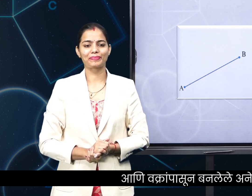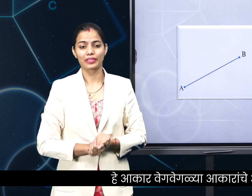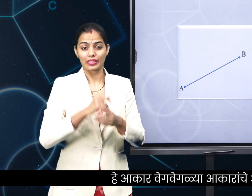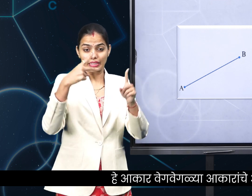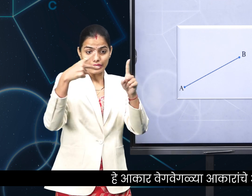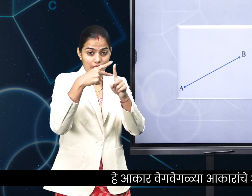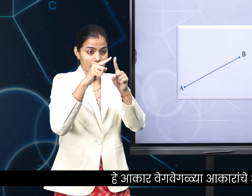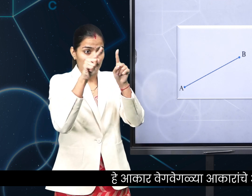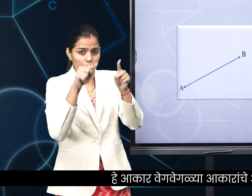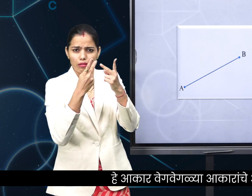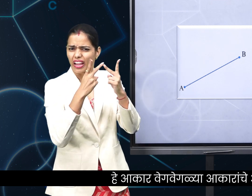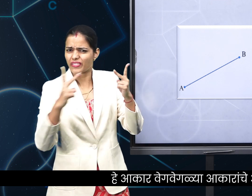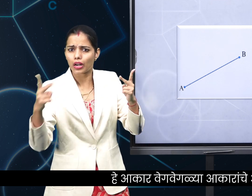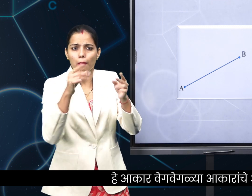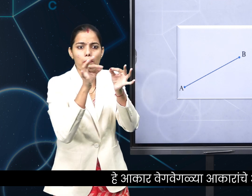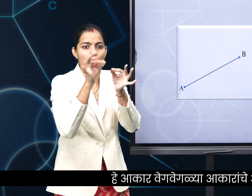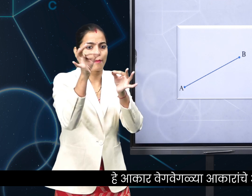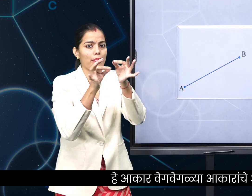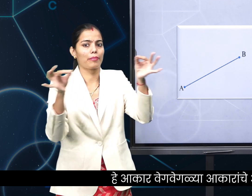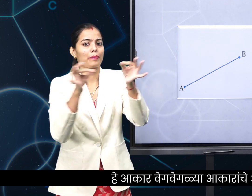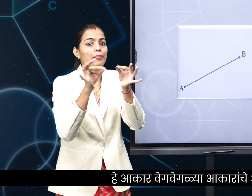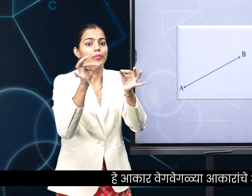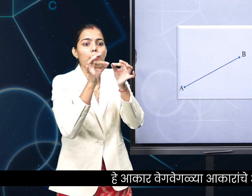हे आकार वेगवेगळ्या आकारांचे आणि मापांचे आहेत.